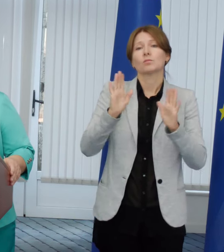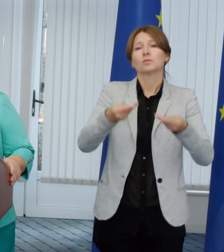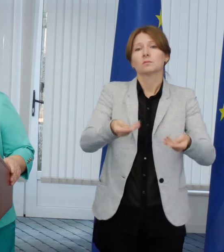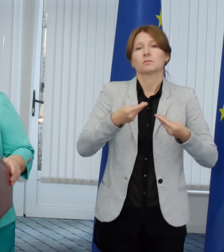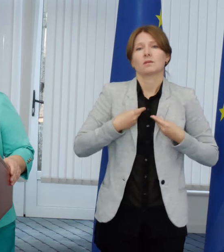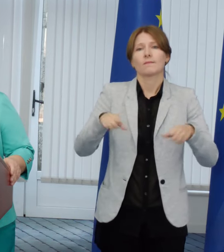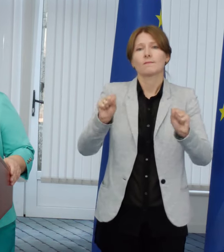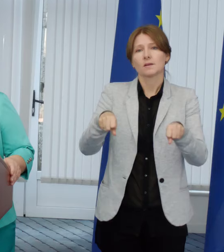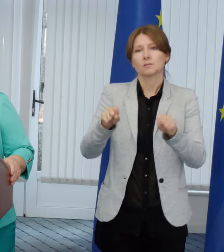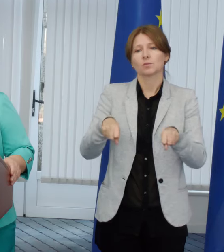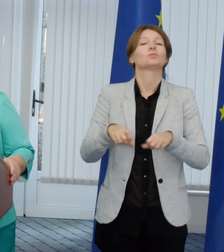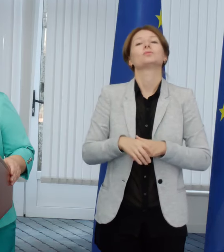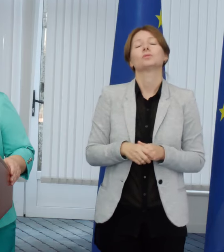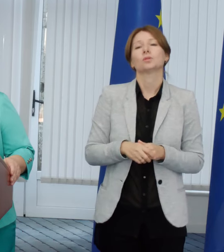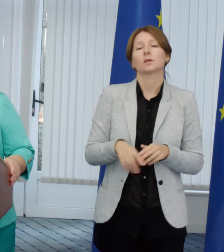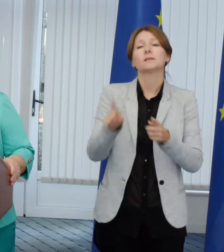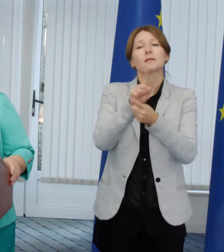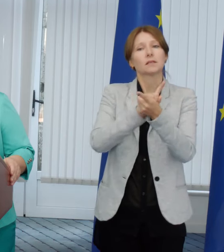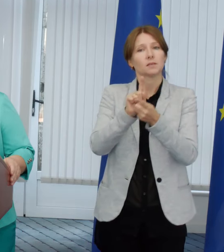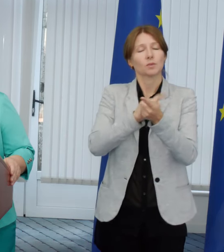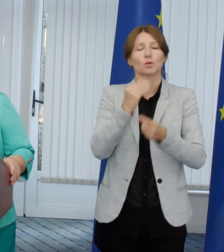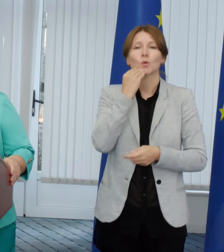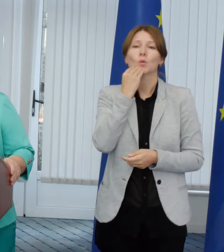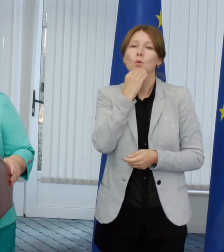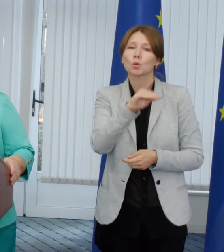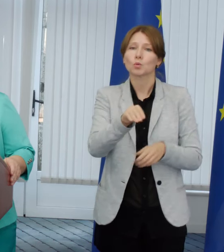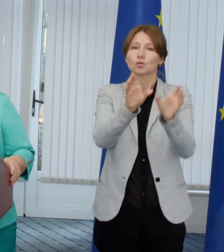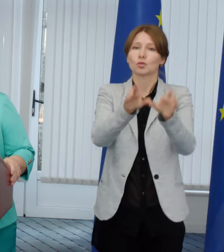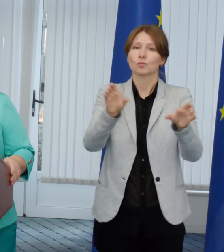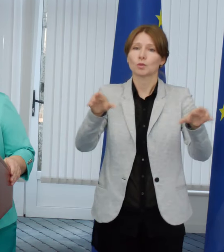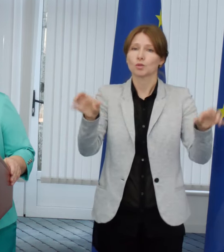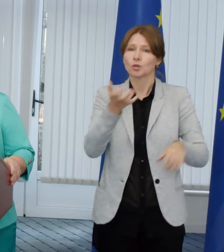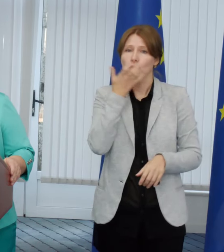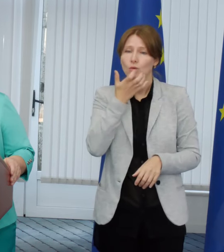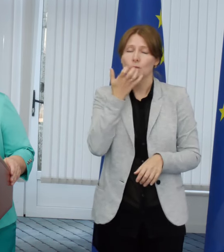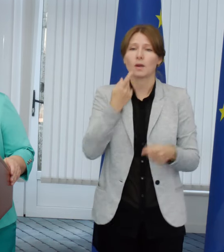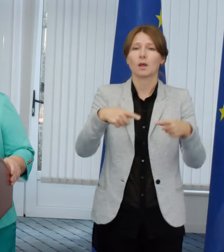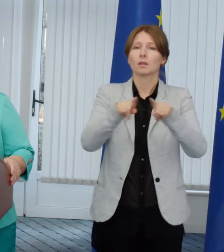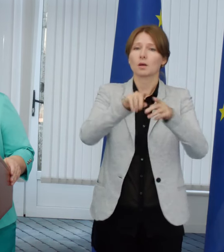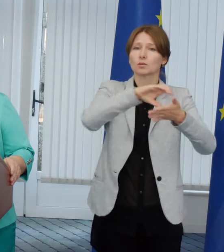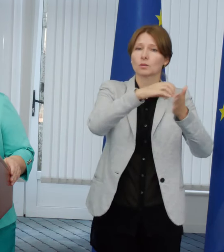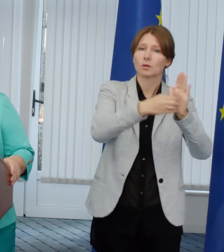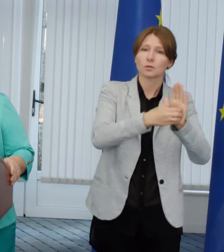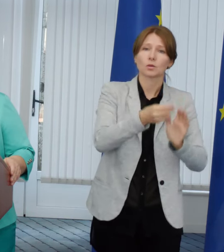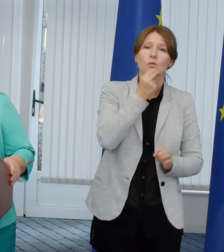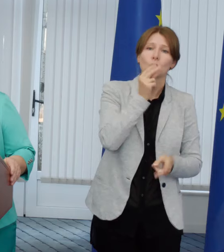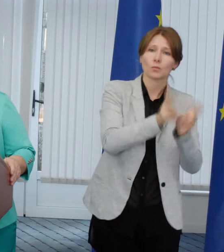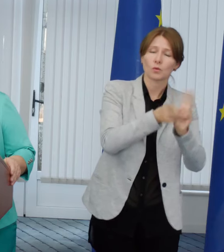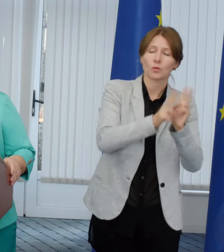da posibilitatea să modernizăm sistemul de încălzire, să reparăm blocurile sanitare, blocurile